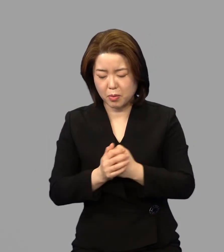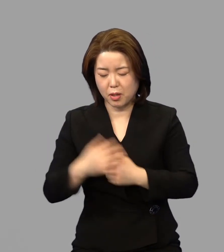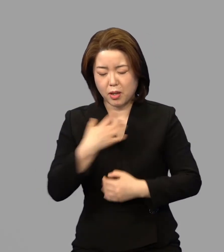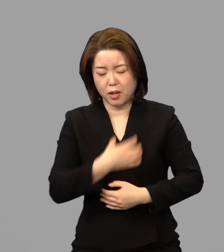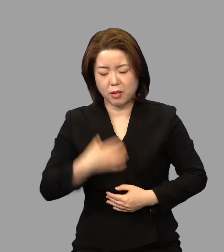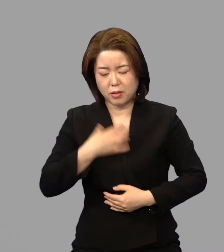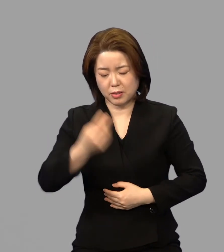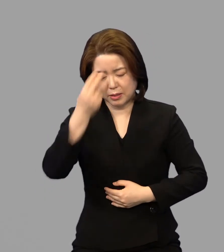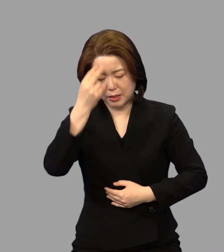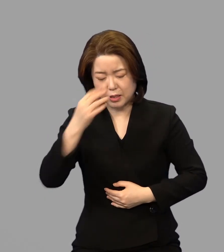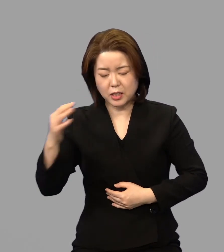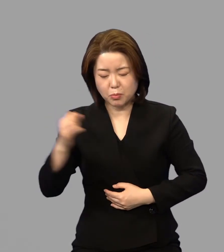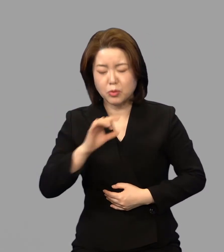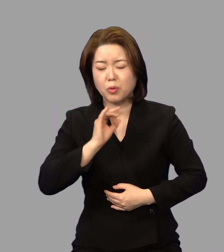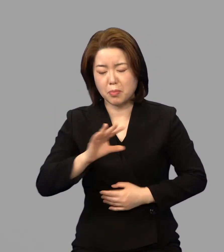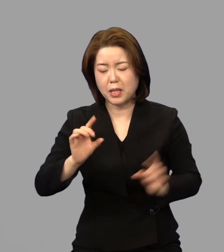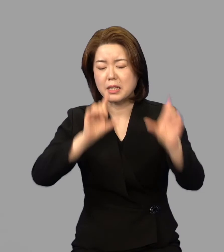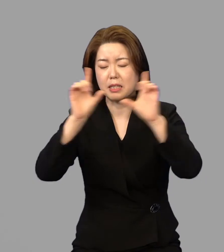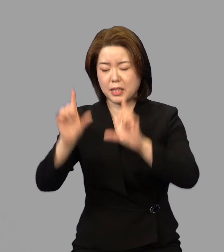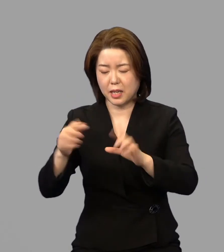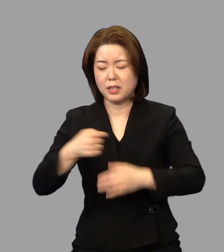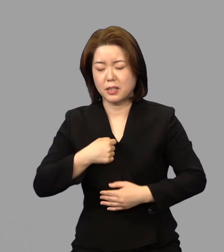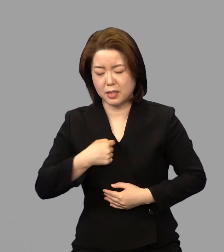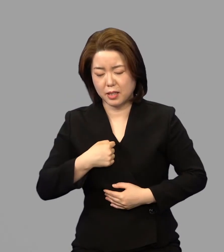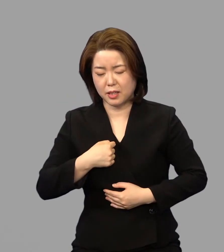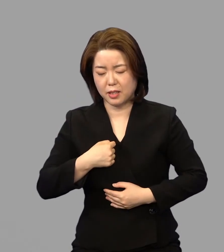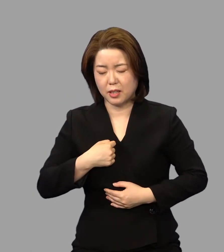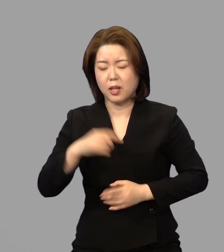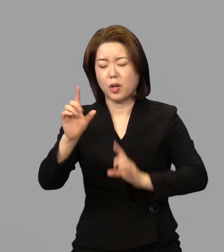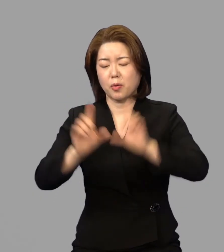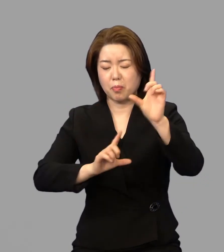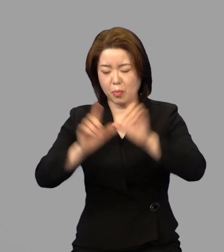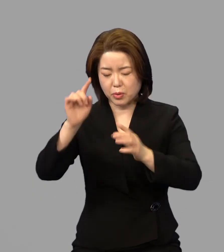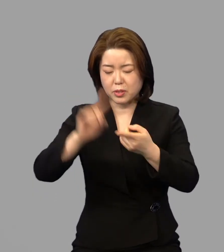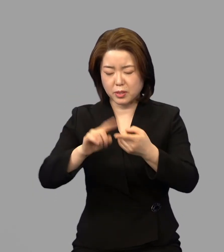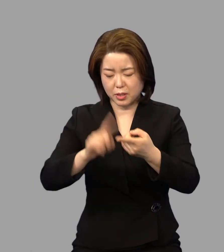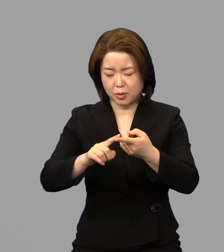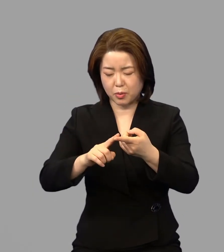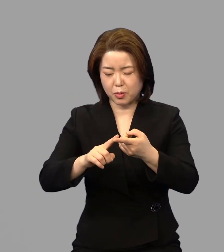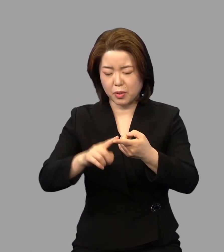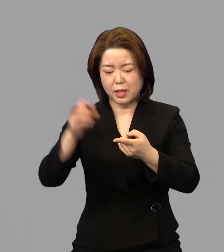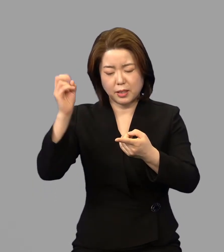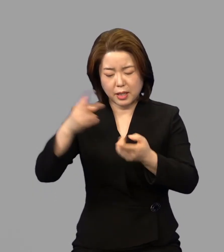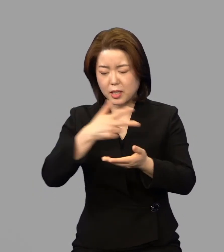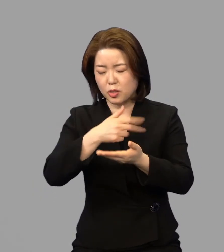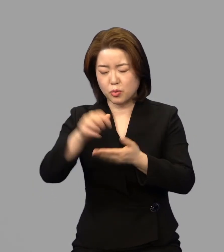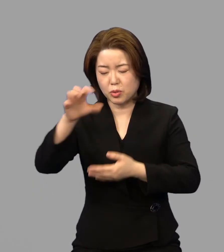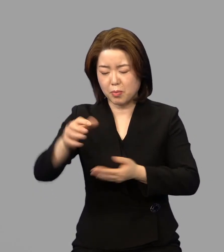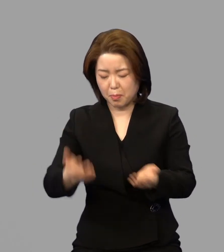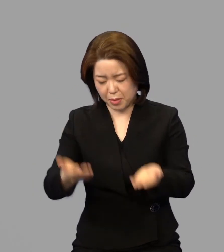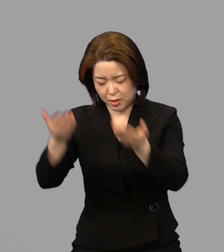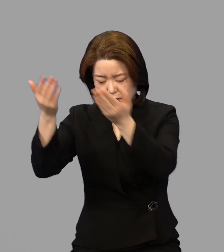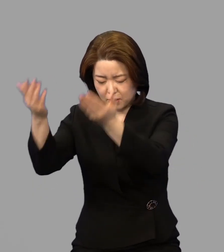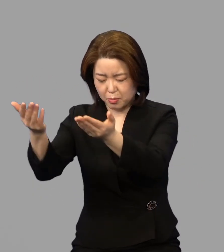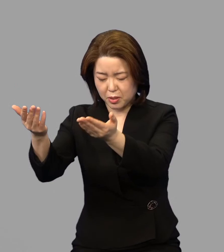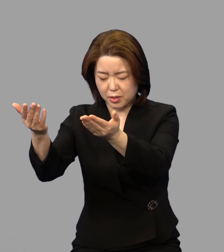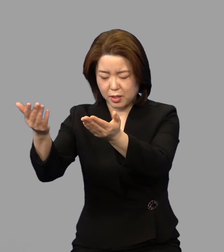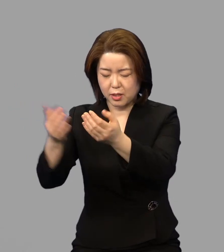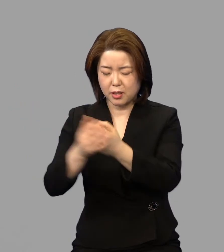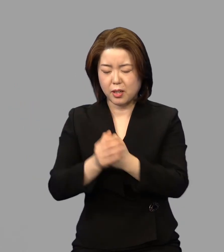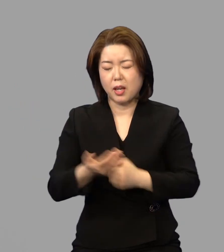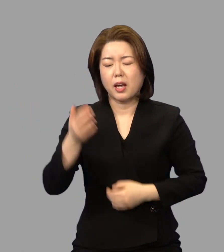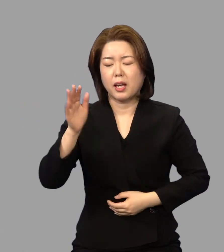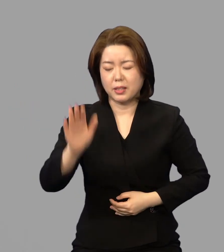근심으로만 사는 주님 있는 그대로 우리를 다시 한번 주님 앞에 내어놓습니다.